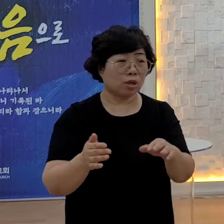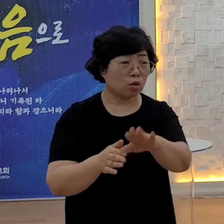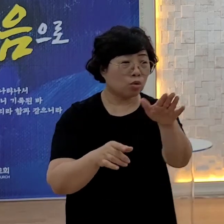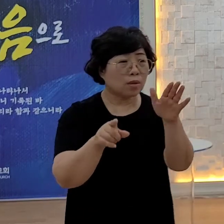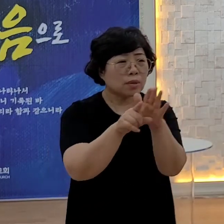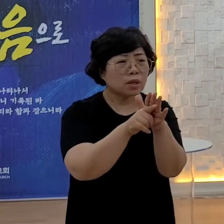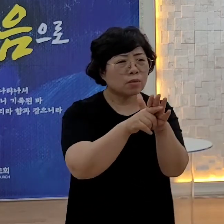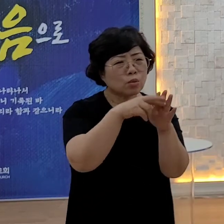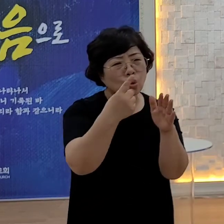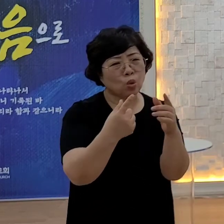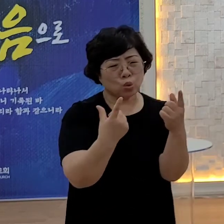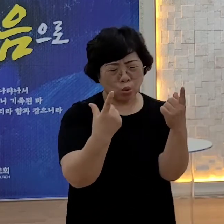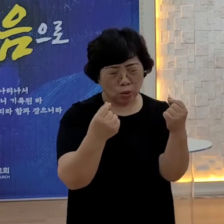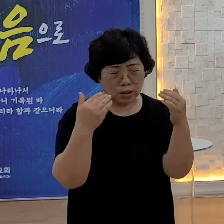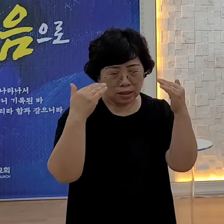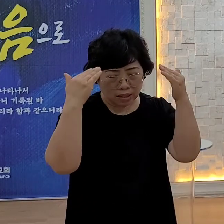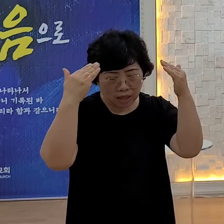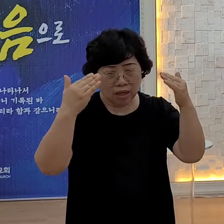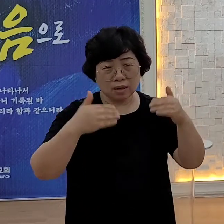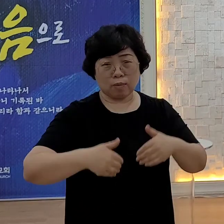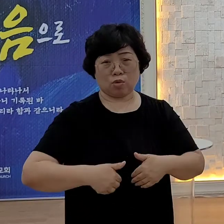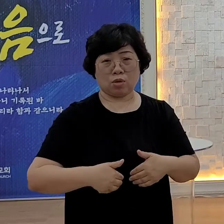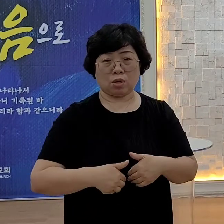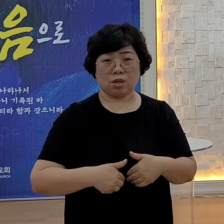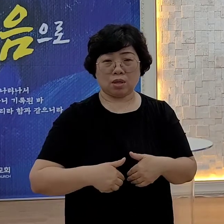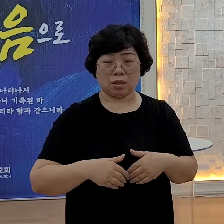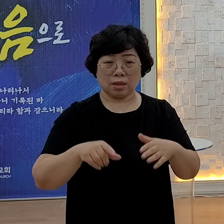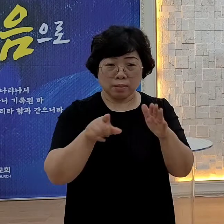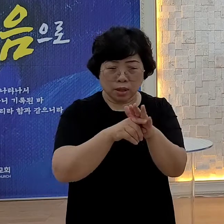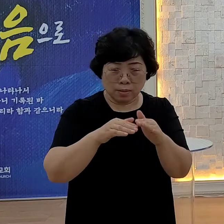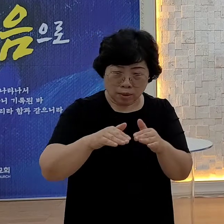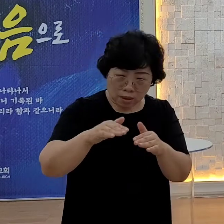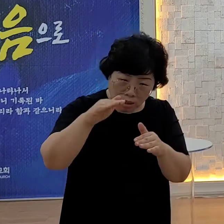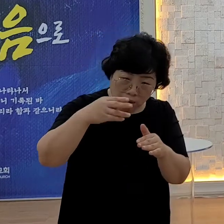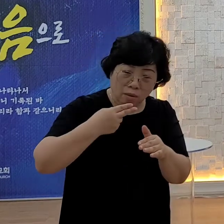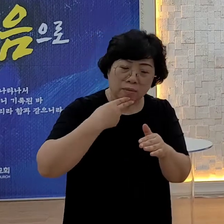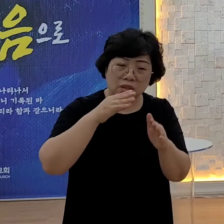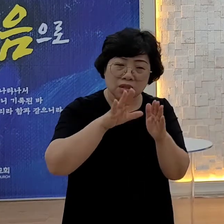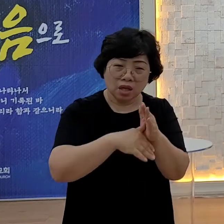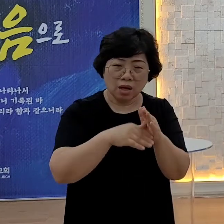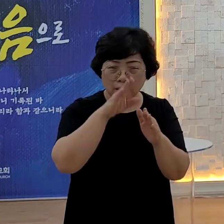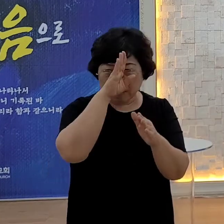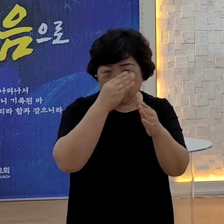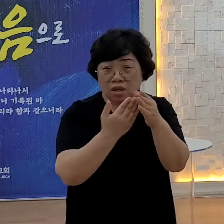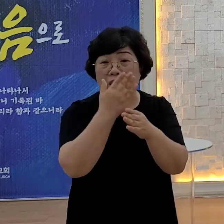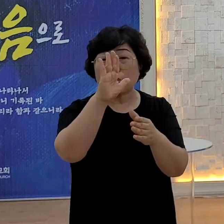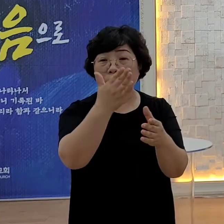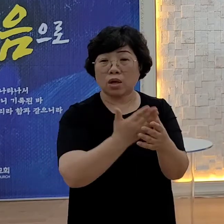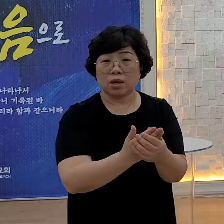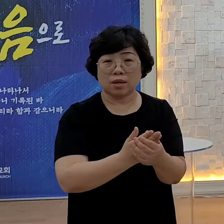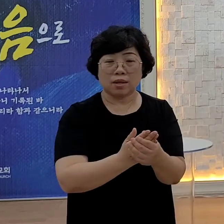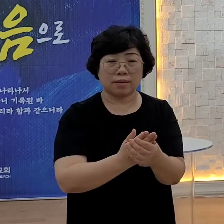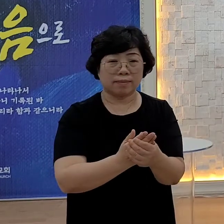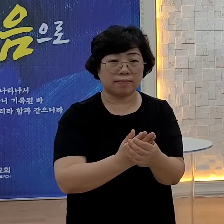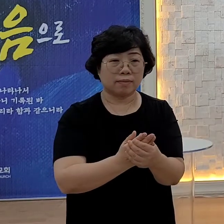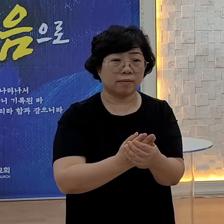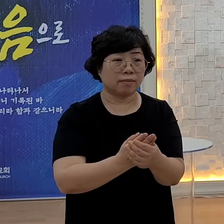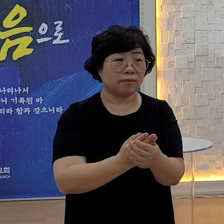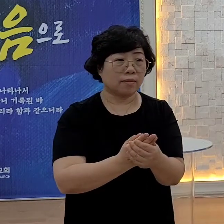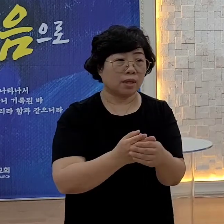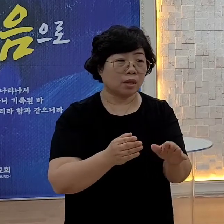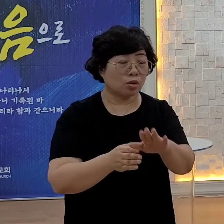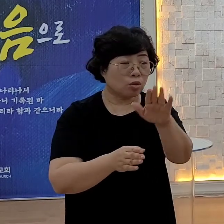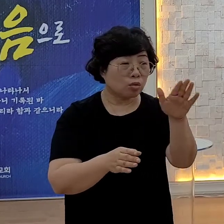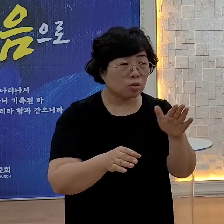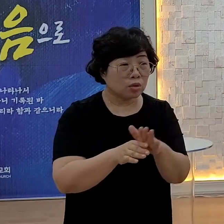거예요. 근데 믿음이 자라지 않으면 병든 거예요. 이것만 좀 잘 생각하죠. 믿음이 우리에게